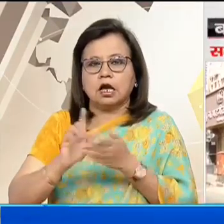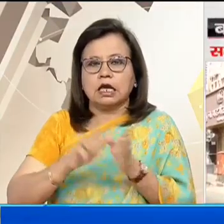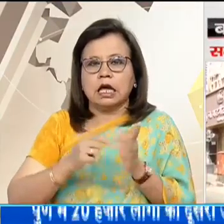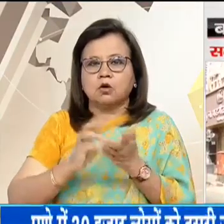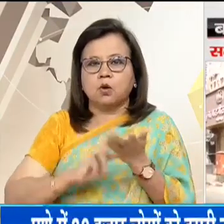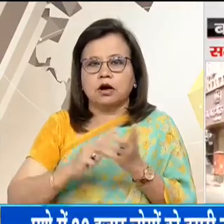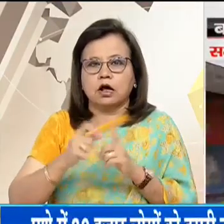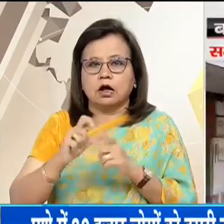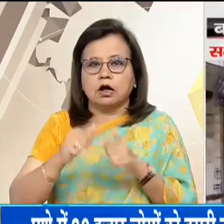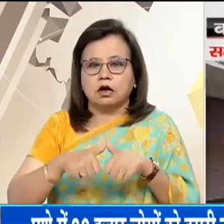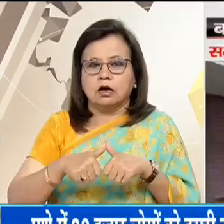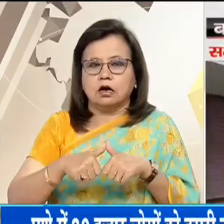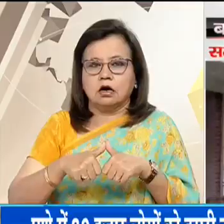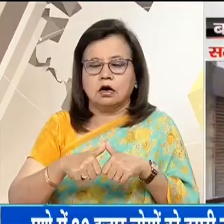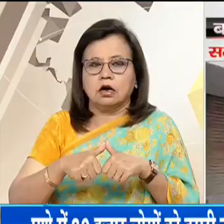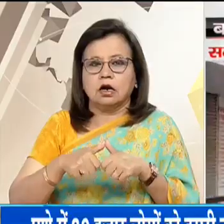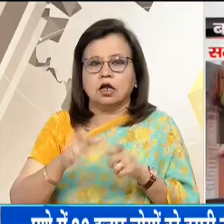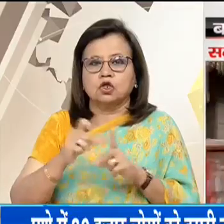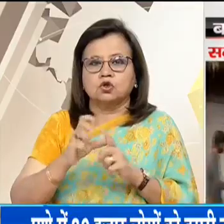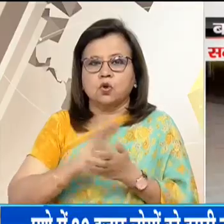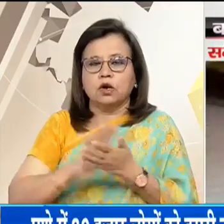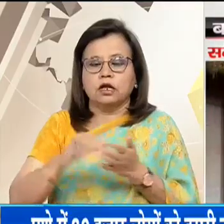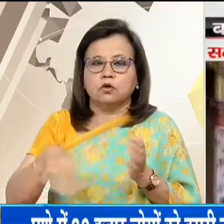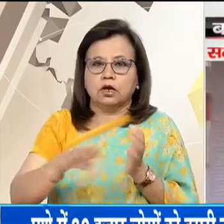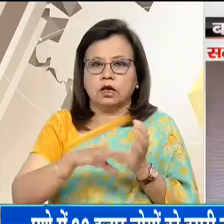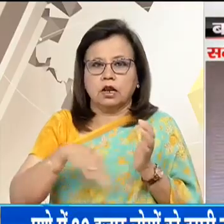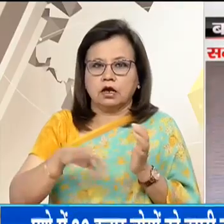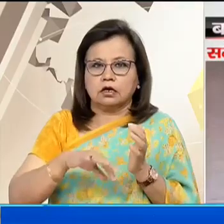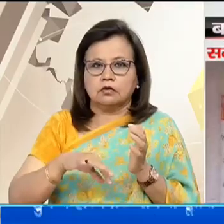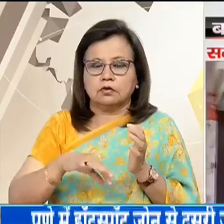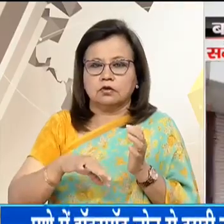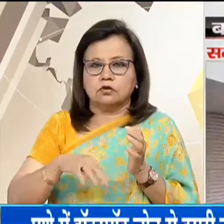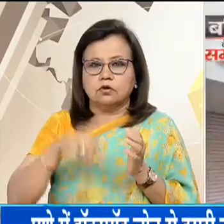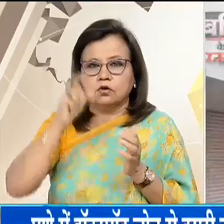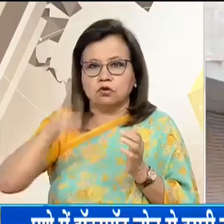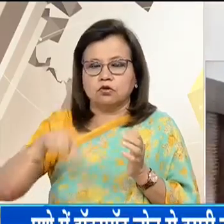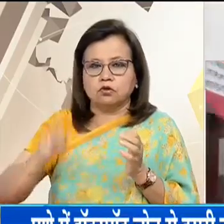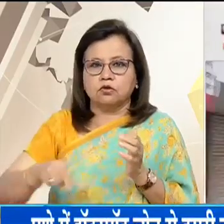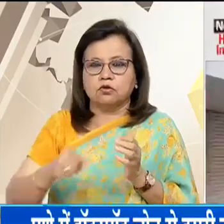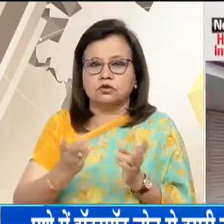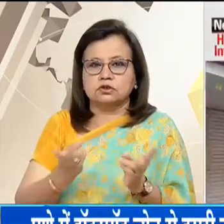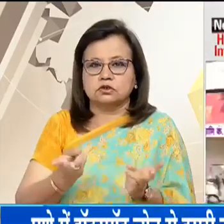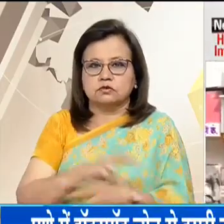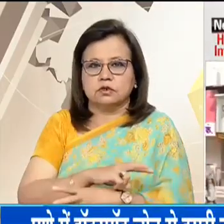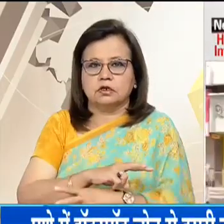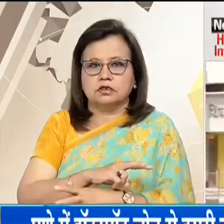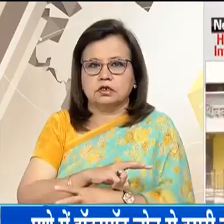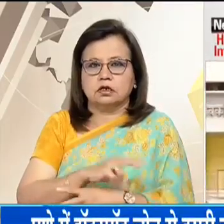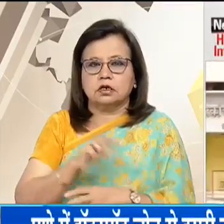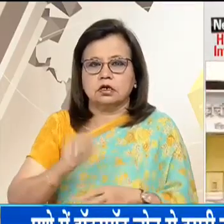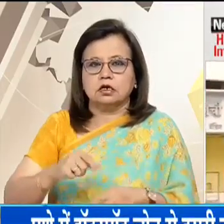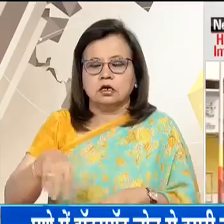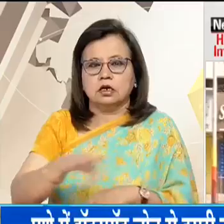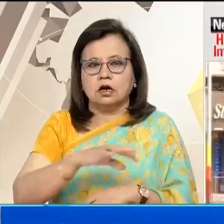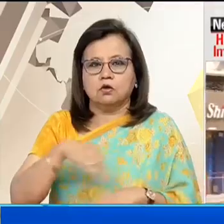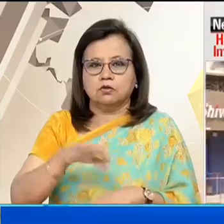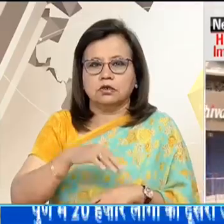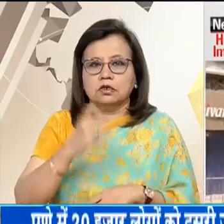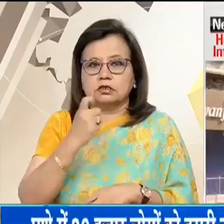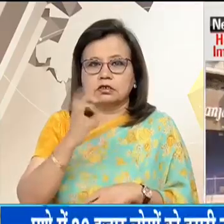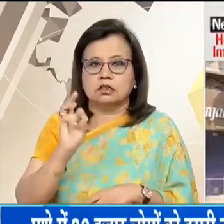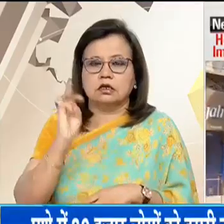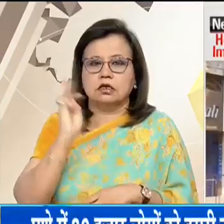यरबडा, धोले रोड इलाके में लोगों को शिफ्ट किया जाएगा इन